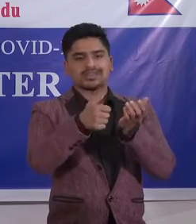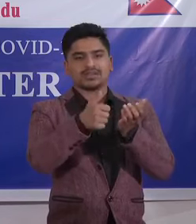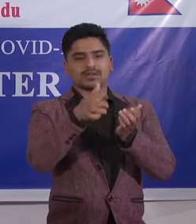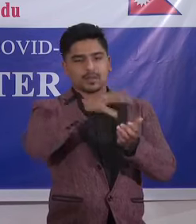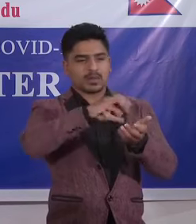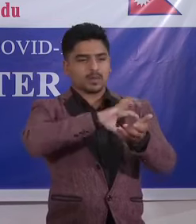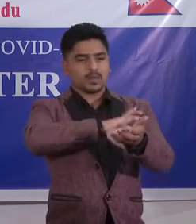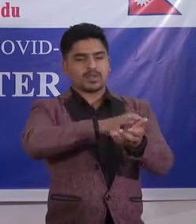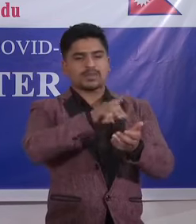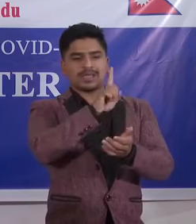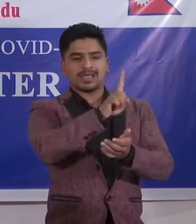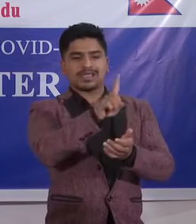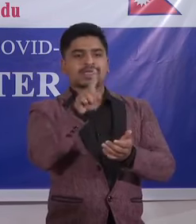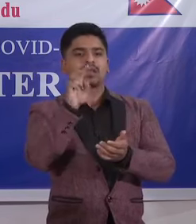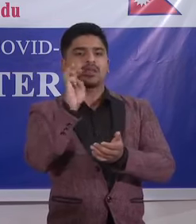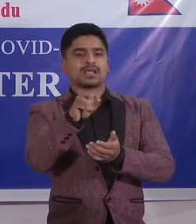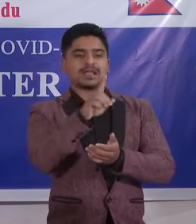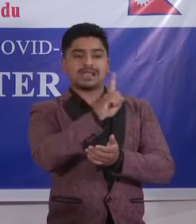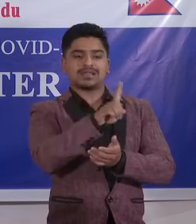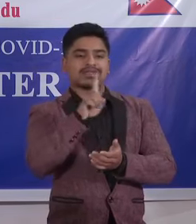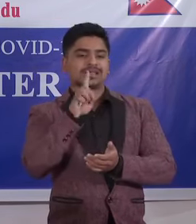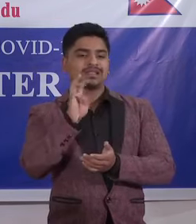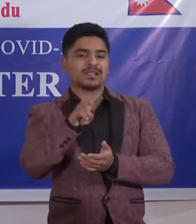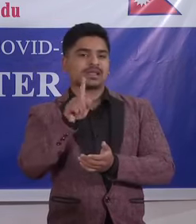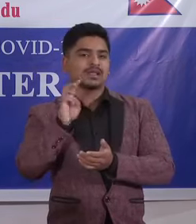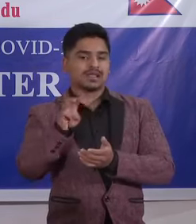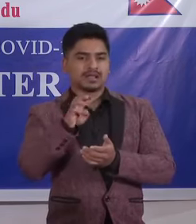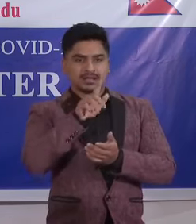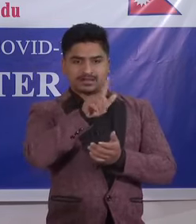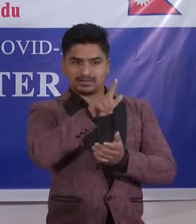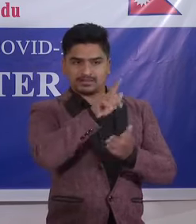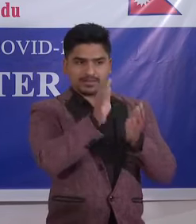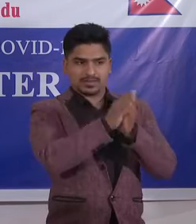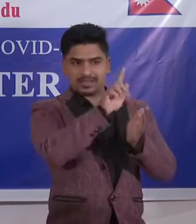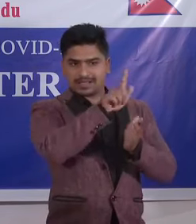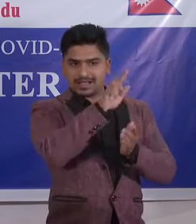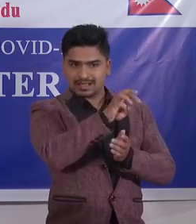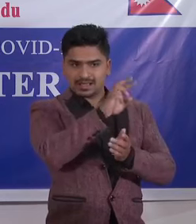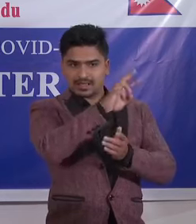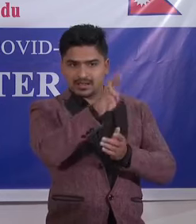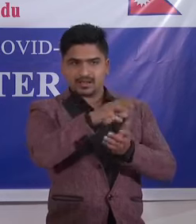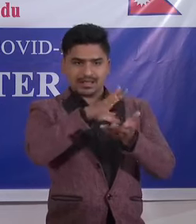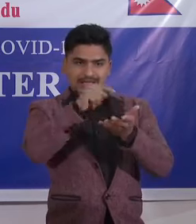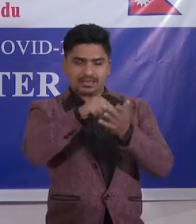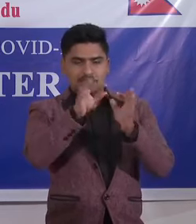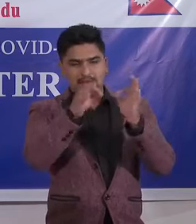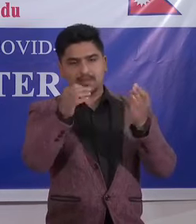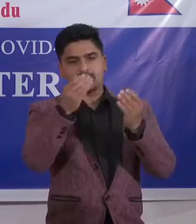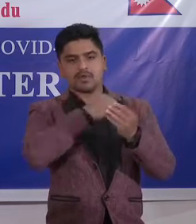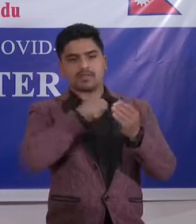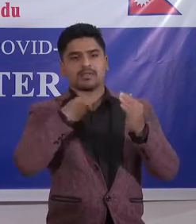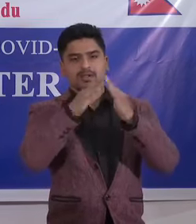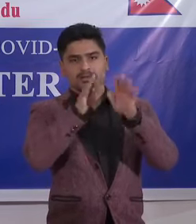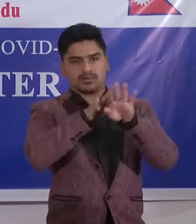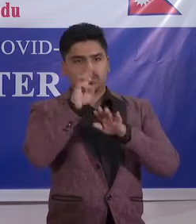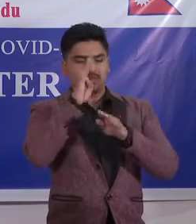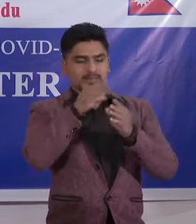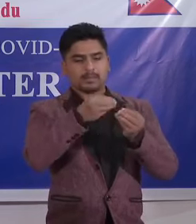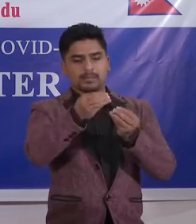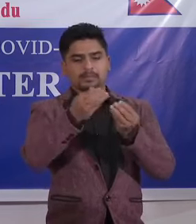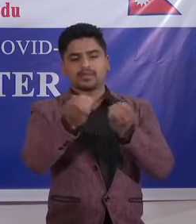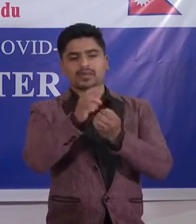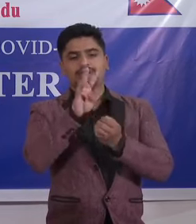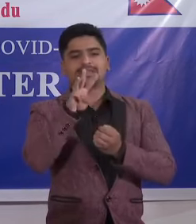पर्देश मा 1,000 को दर ले बितरन गर्नको लागी 7,000 रो केंद्र मा विविन्न अस्पताल हर मा बितरन गर्नको लागी 3,000